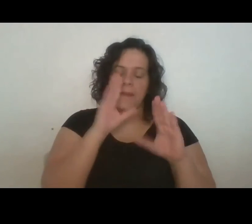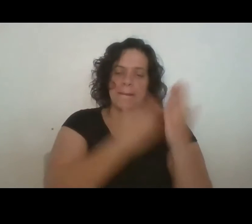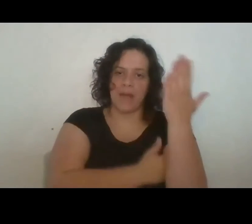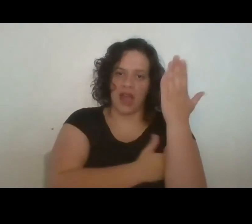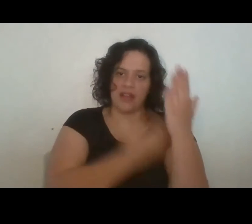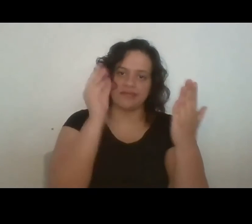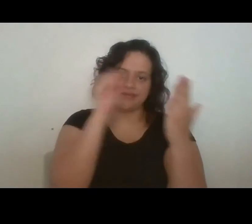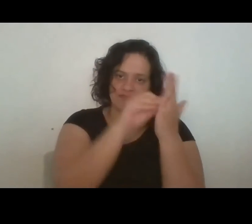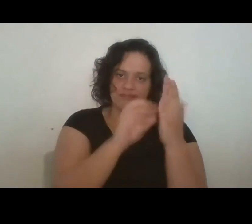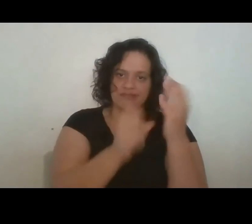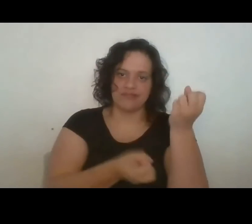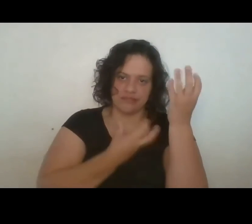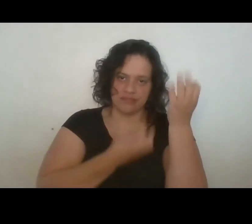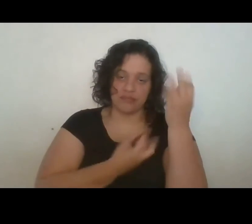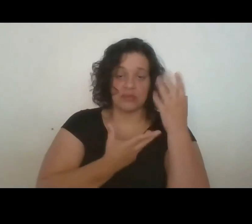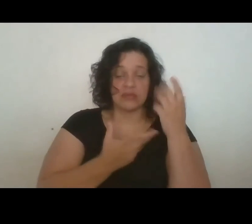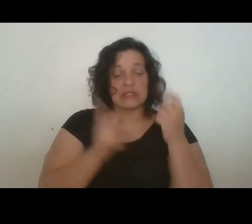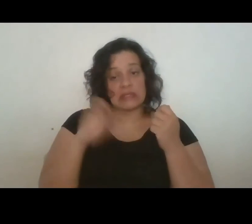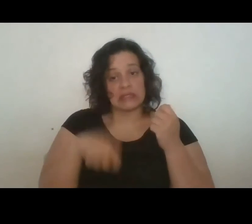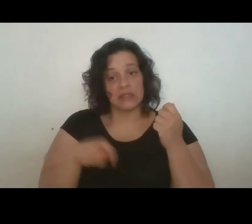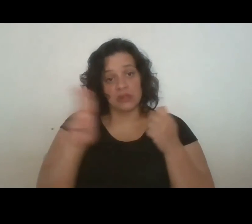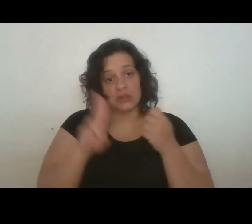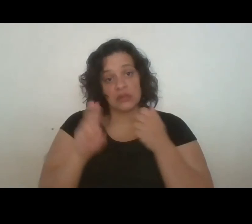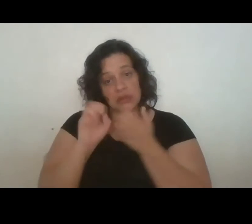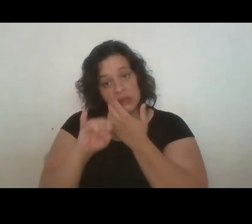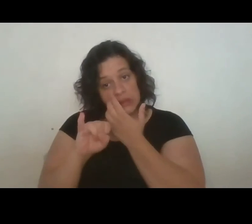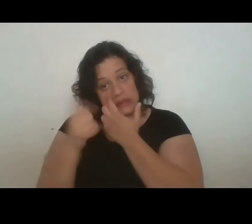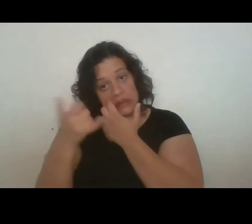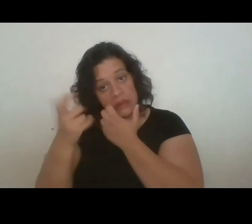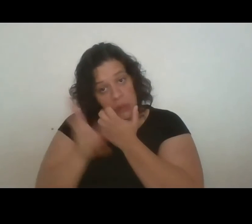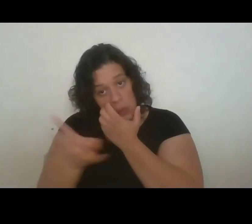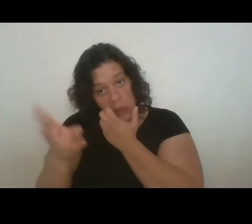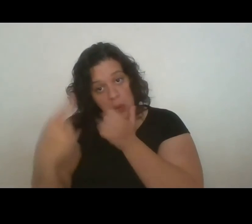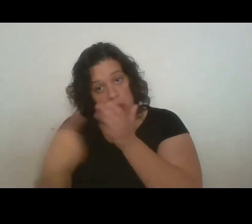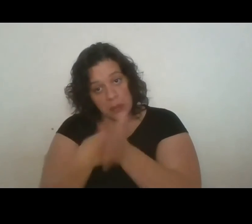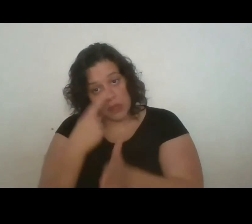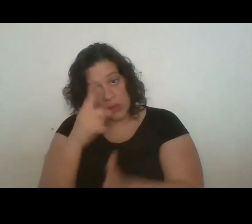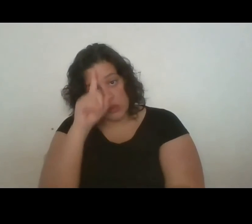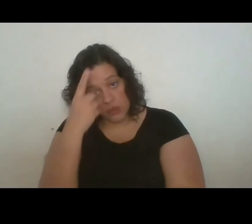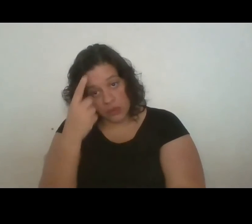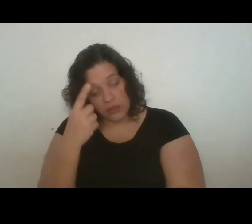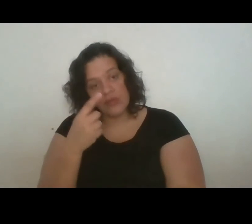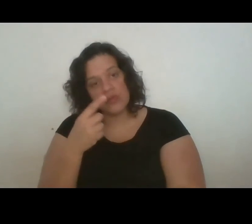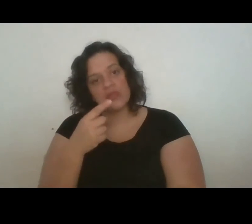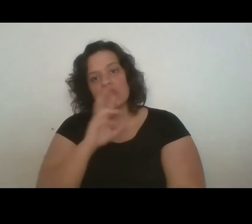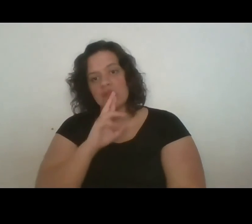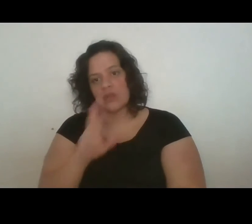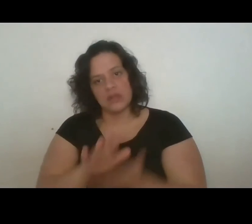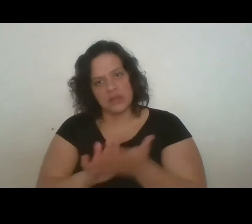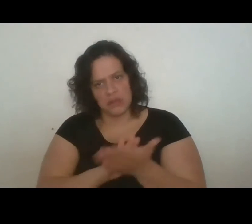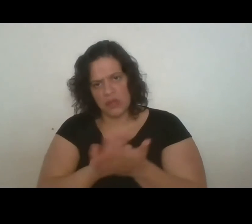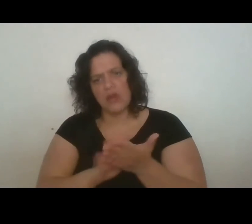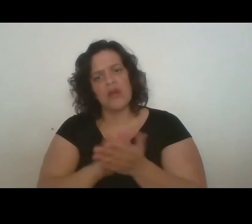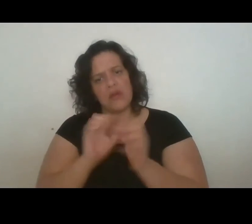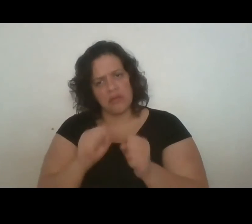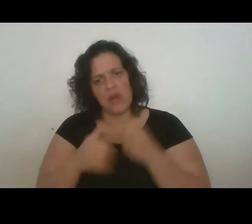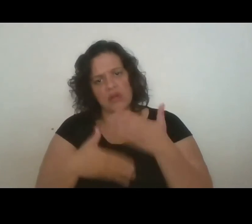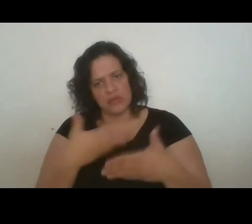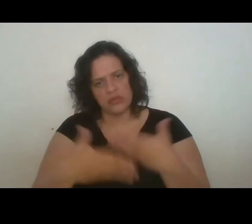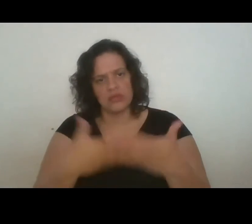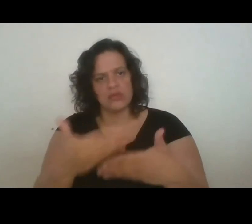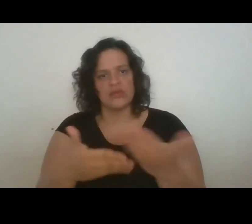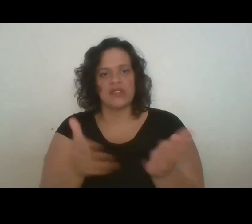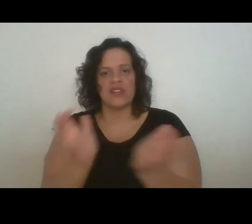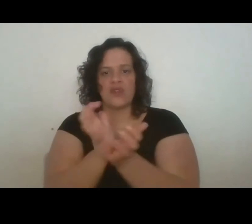seja útil, e se sobrar ainda alguma pergunta sem resposta, a gente segue construindo agora, a partir de agora,